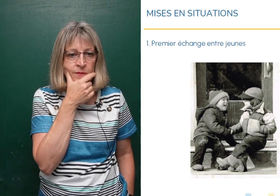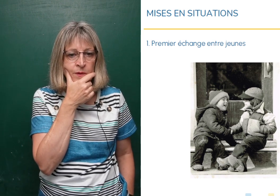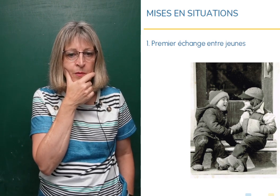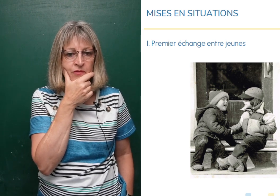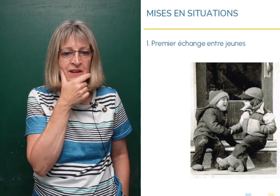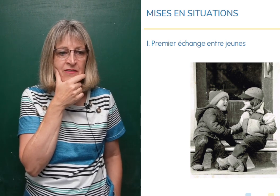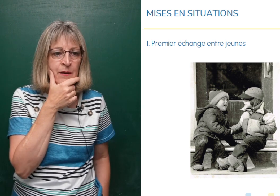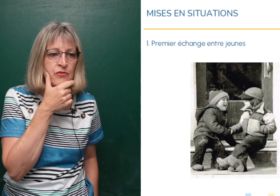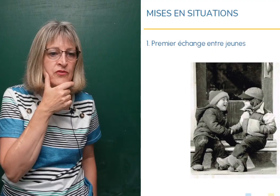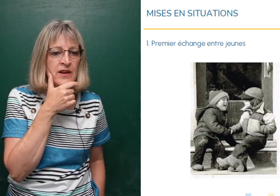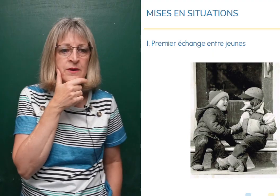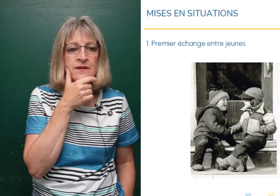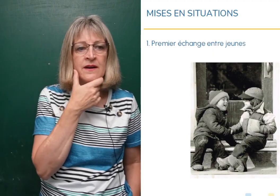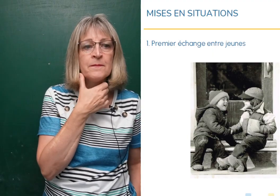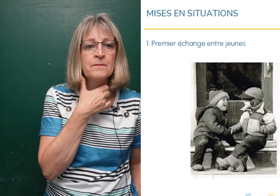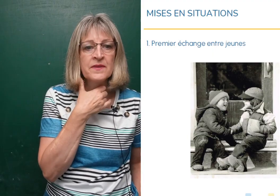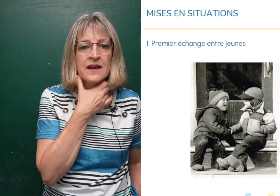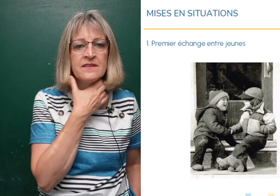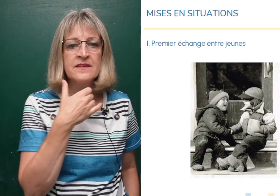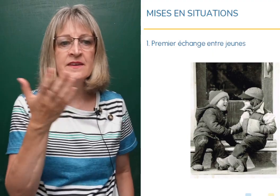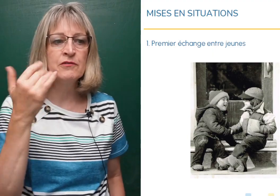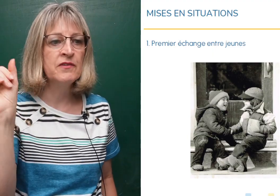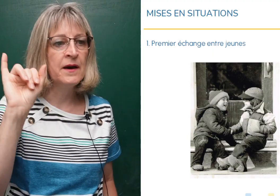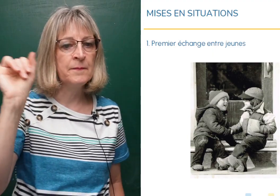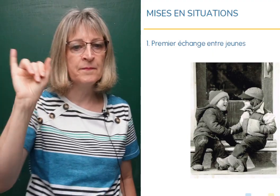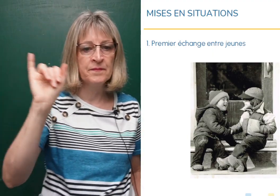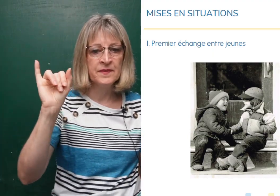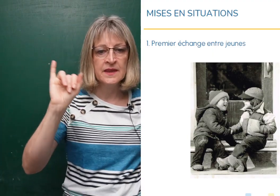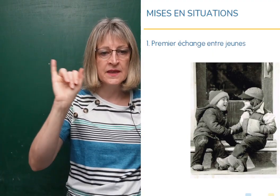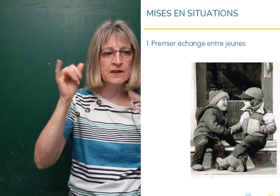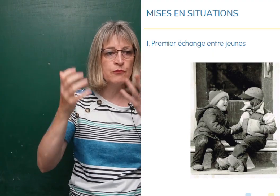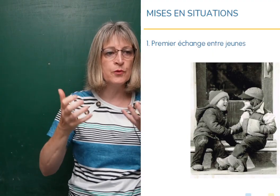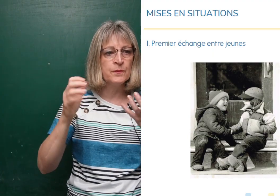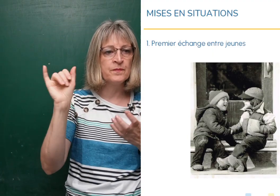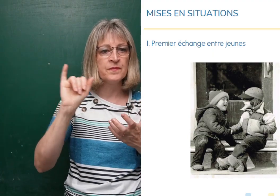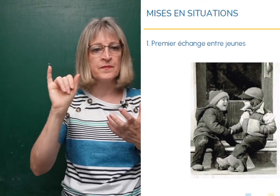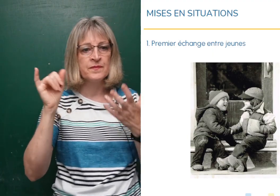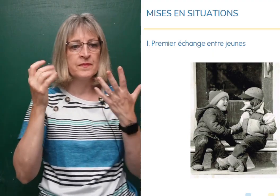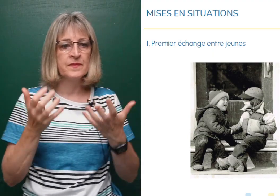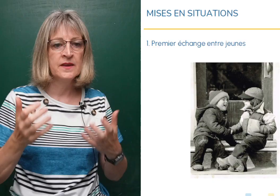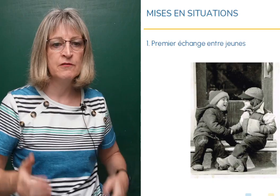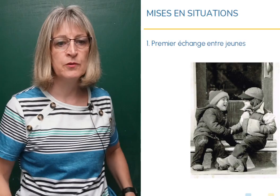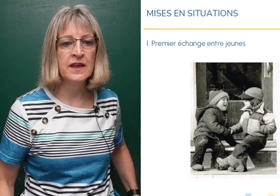Comment vous allez faire pour vous saluer, hein? Allez-y, qui veut faire? Qui veut? Qui veut?